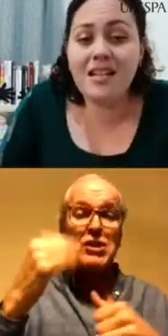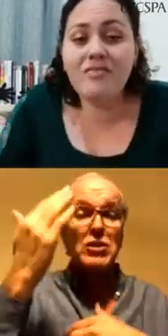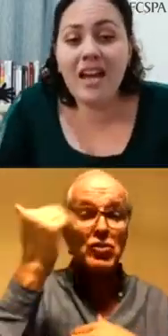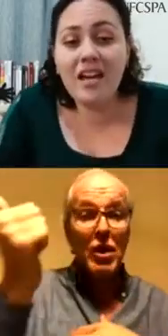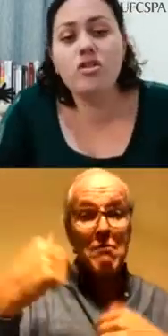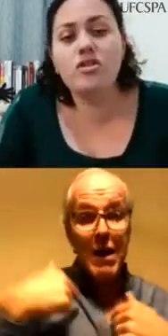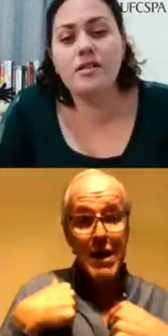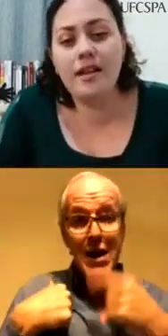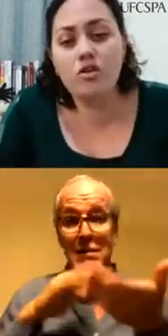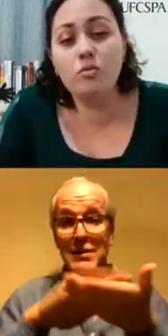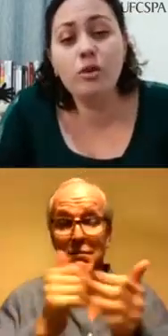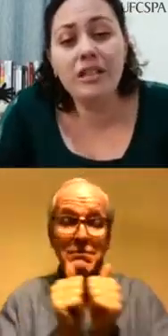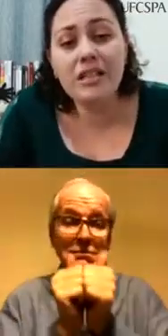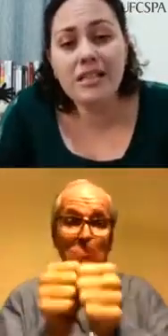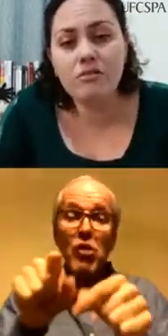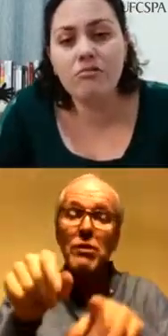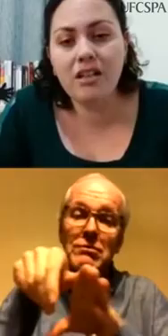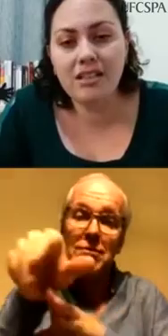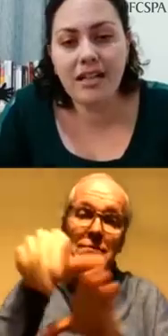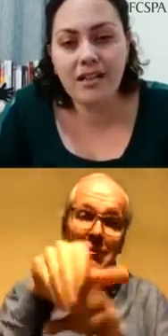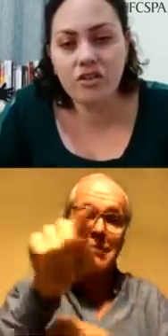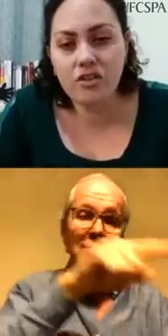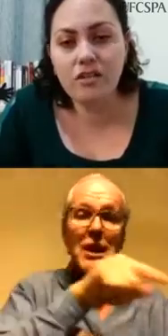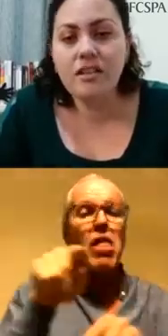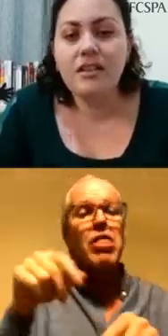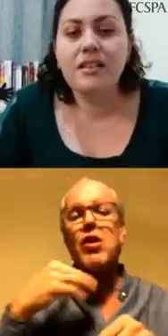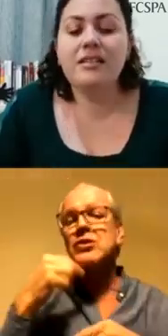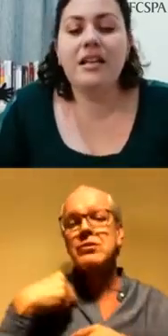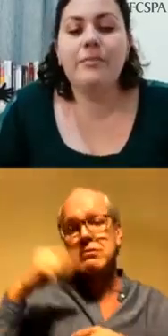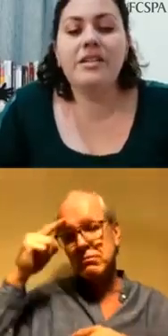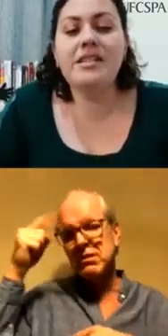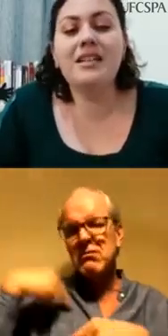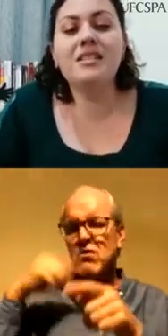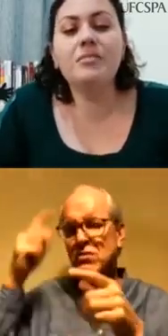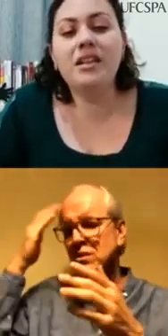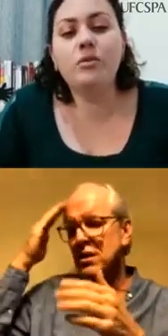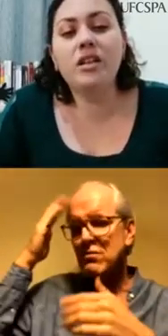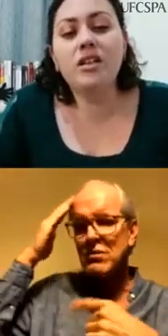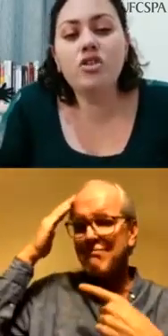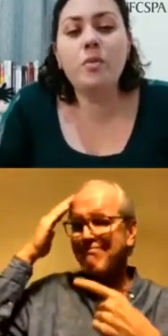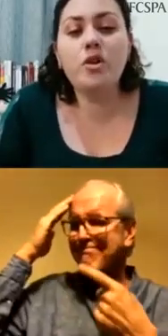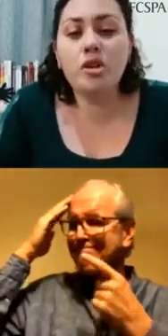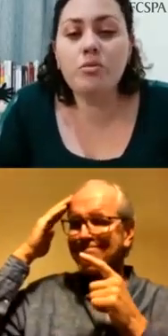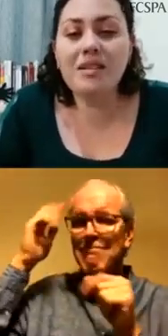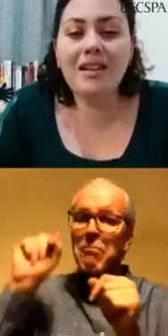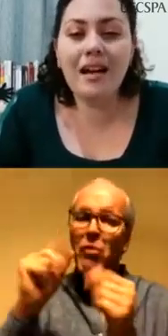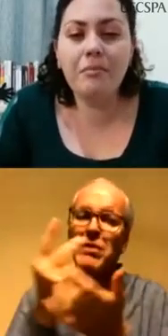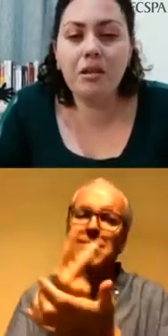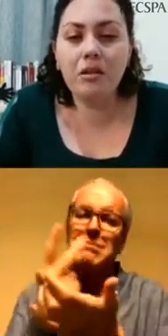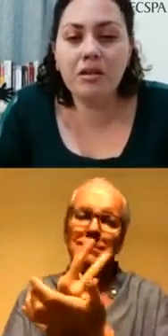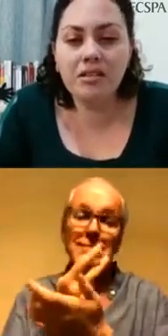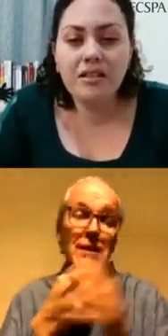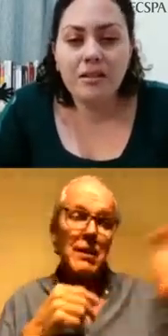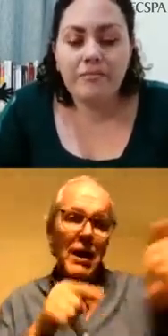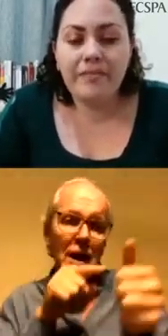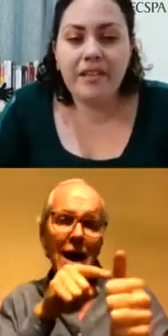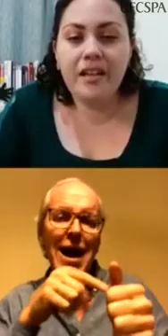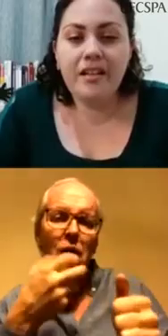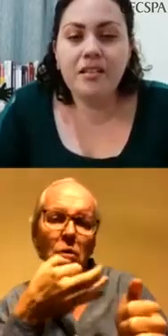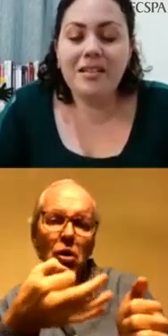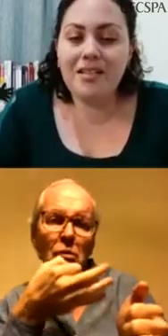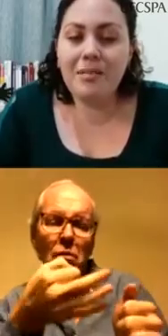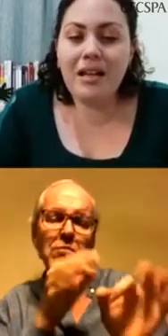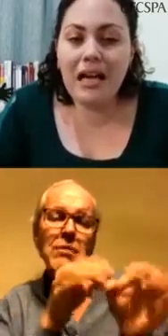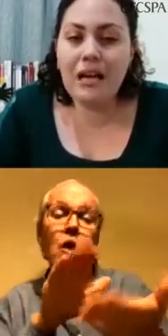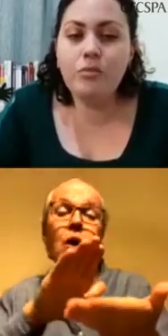em estratégias, né, de mudanças com qualidade, né, pensar também o que que a gente pode aconselhar melhor, né,